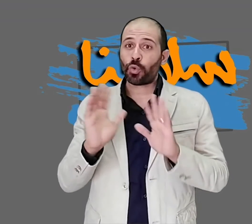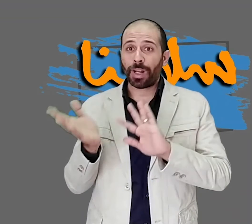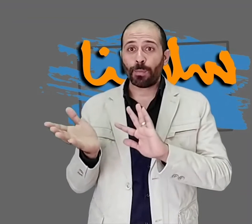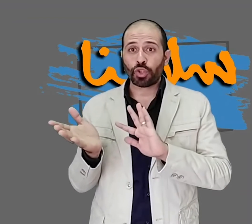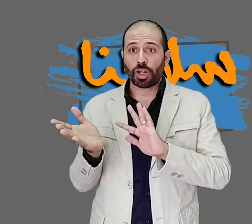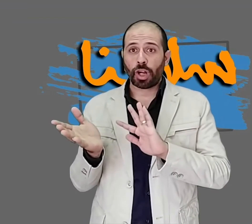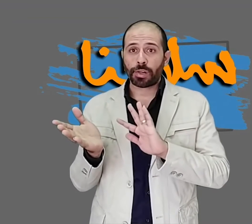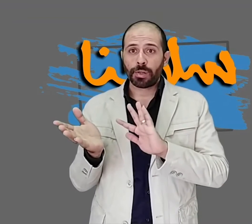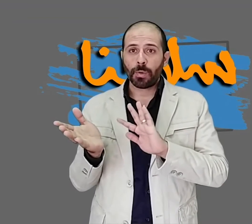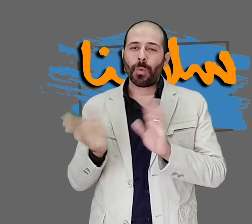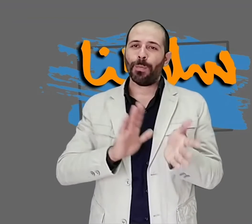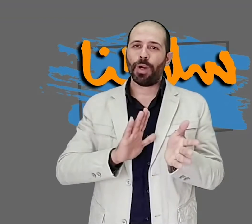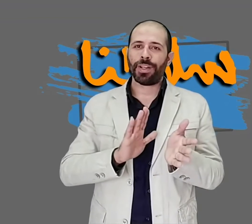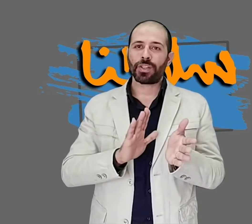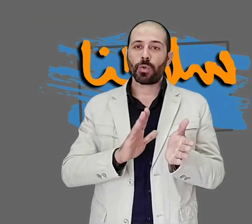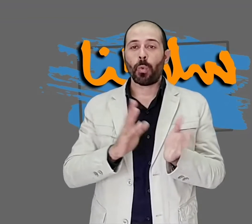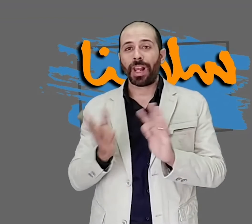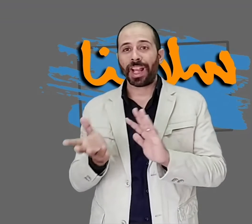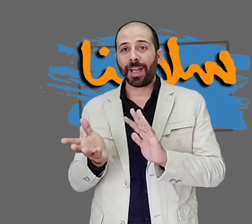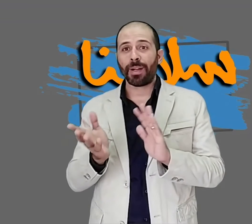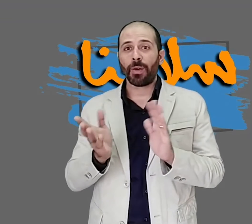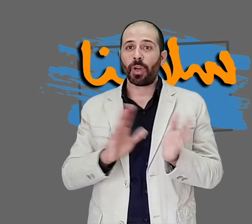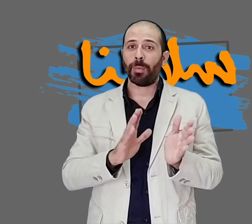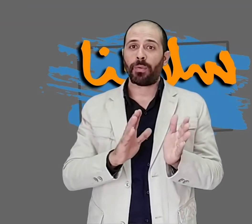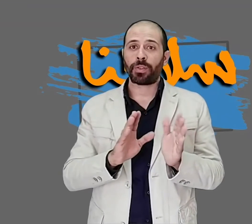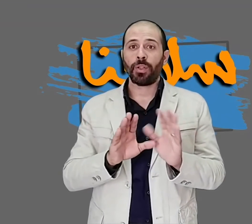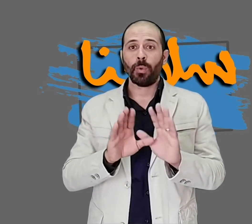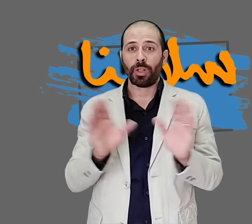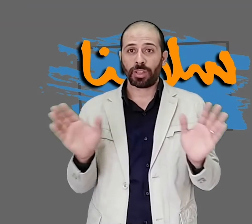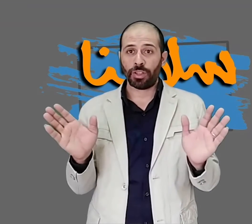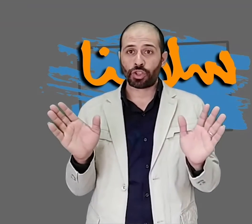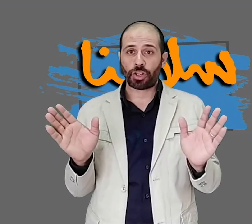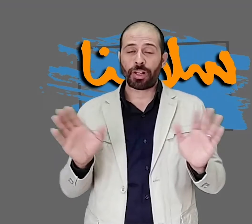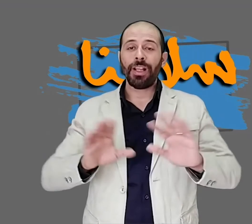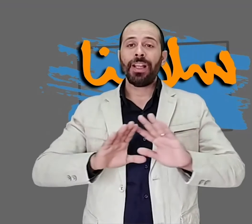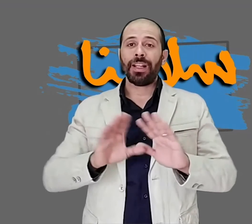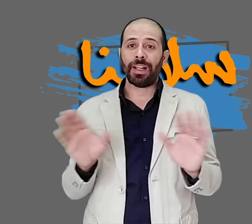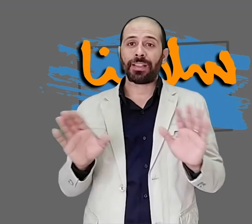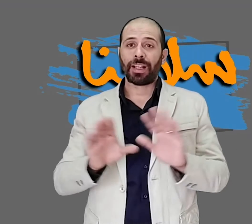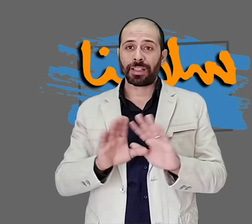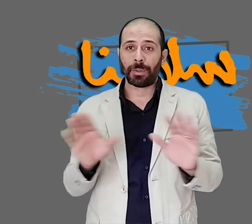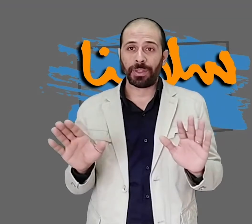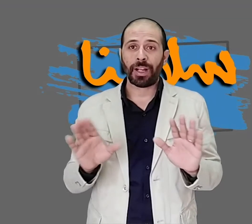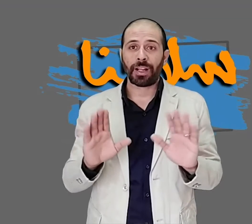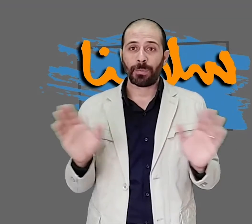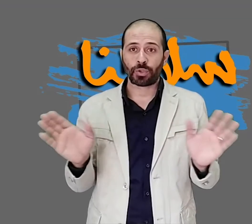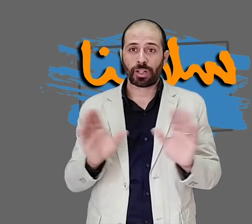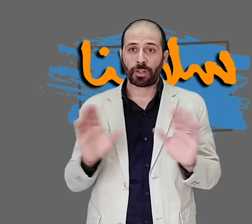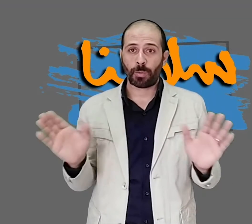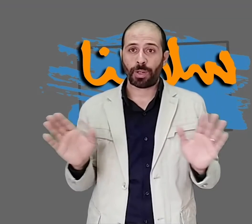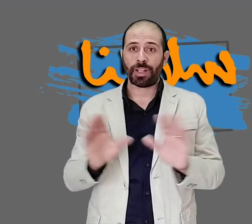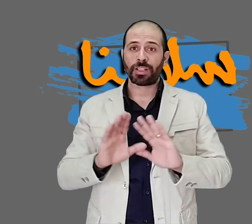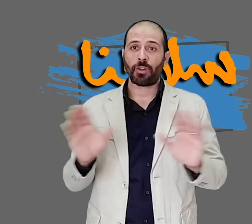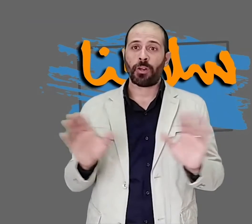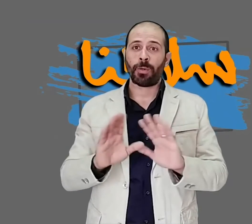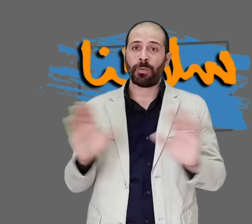ولا مذكر ولا مؤنث ولا جمع ولا مفرد. لغة الإشارة لا تحتوي على مذكر ومؤنث أو جمع